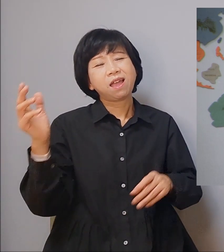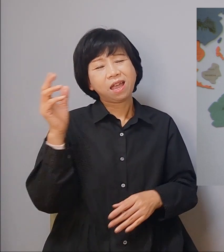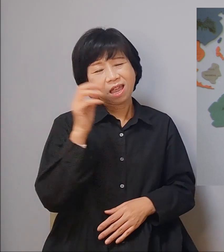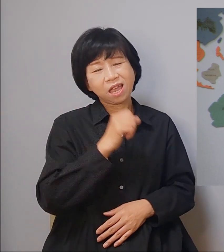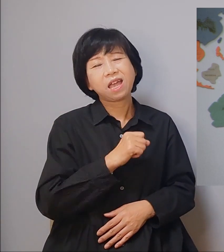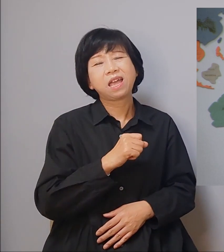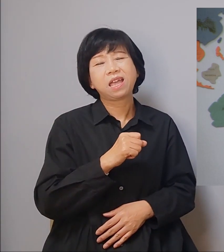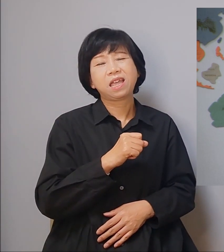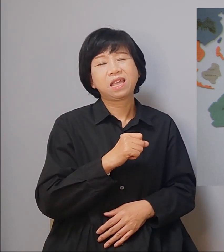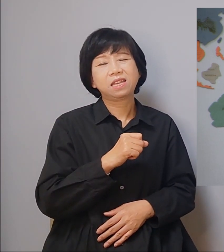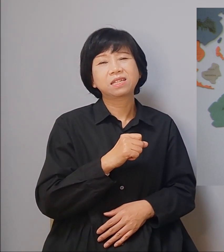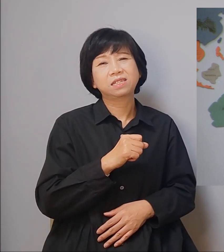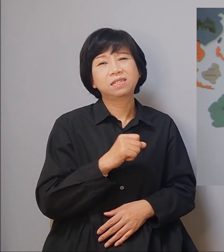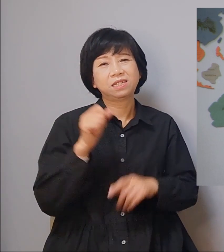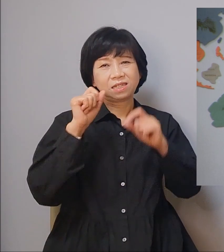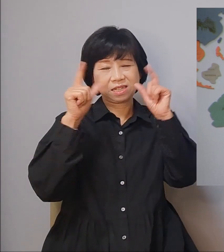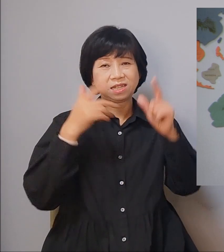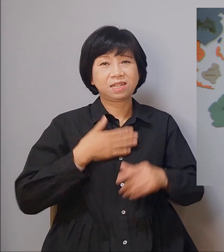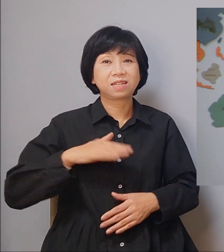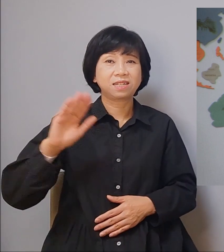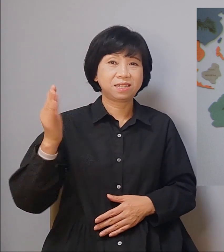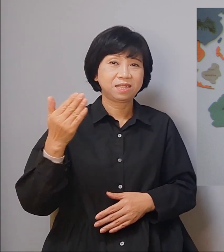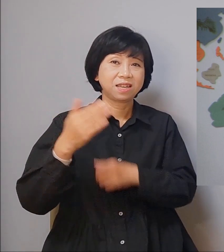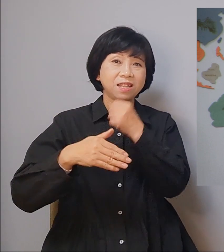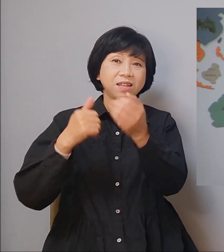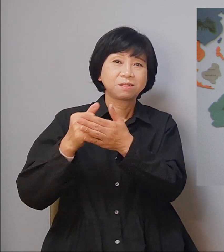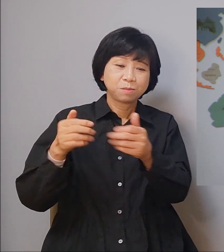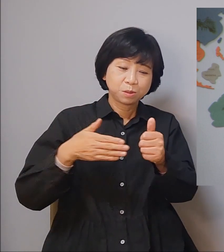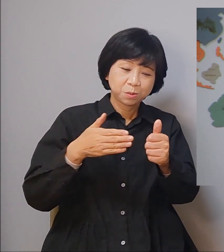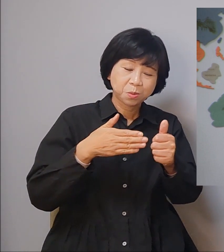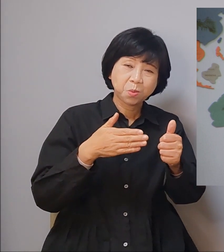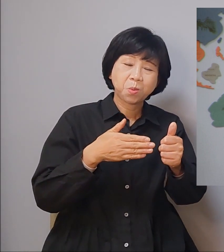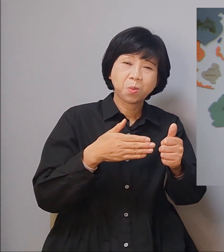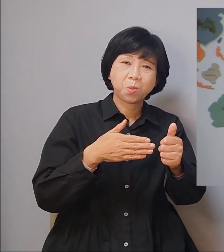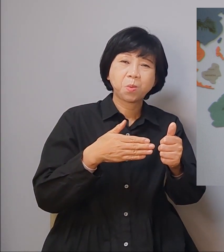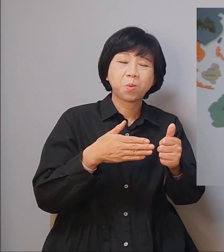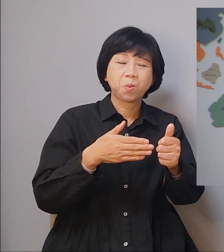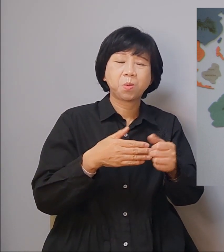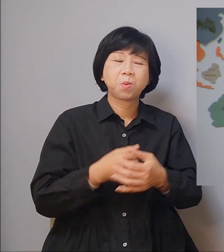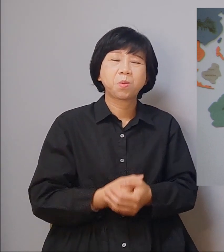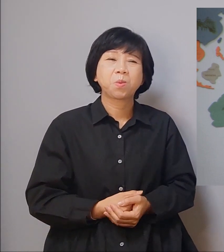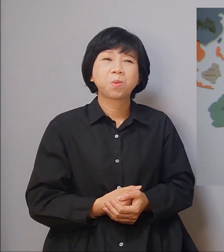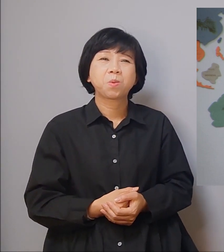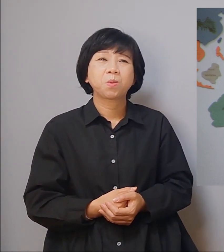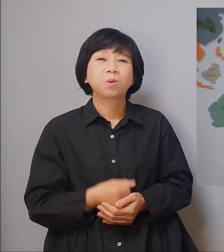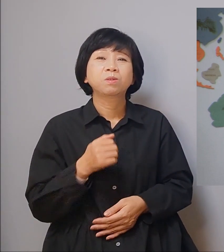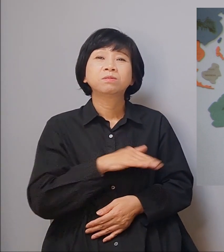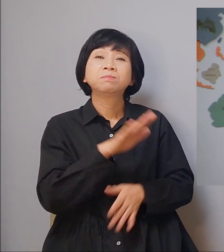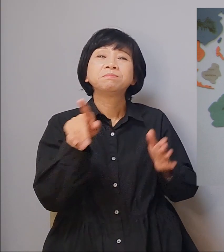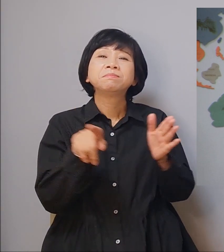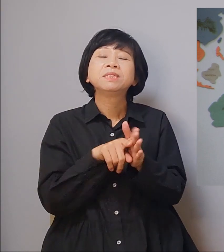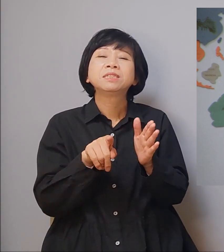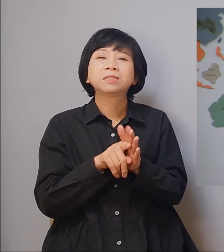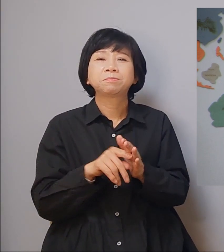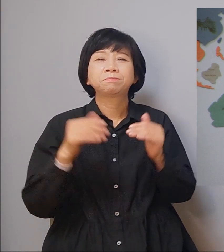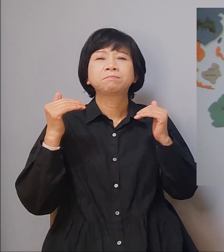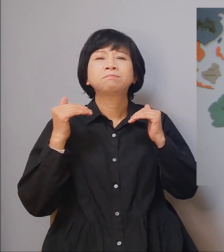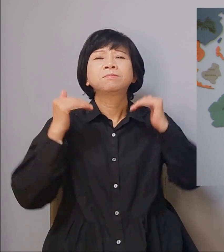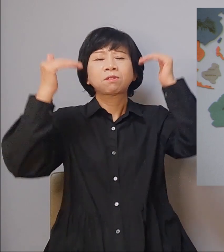처한 상황과 환경 속에서 하나님의 손길을 경험한다면 얼마나 우리의 믿음이 성장한